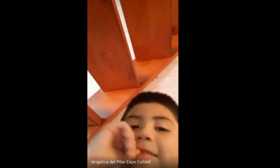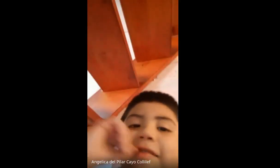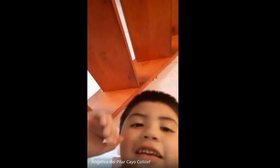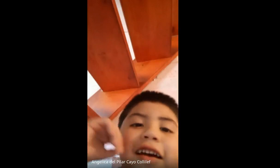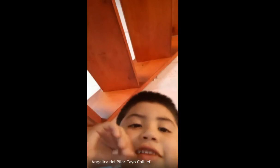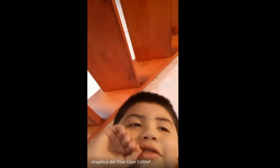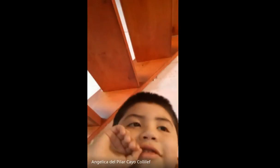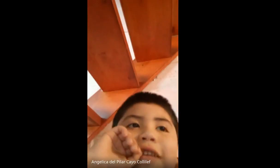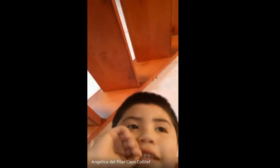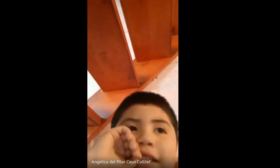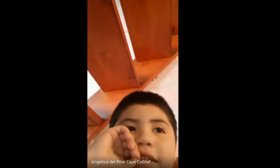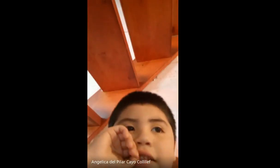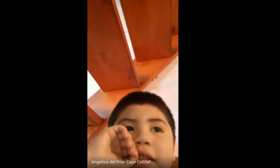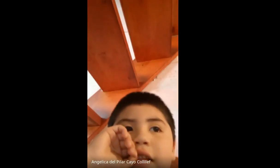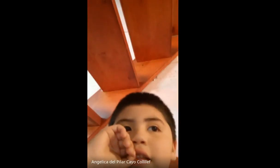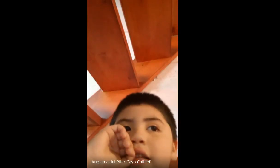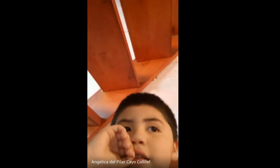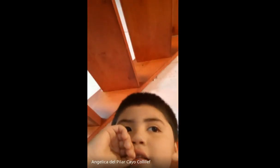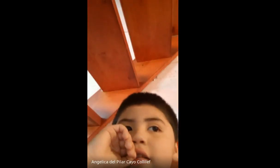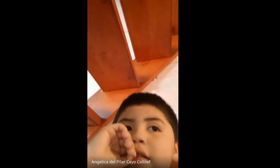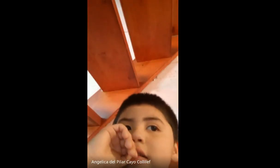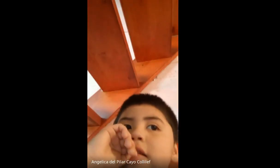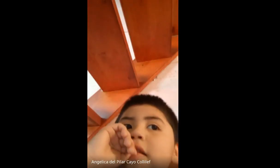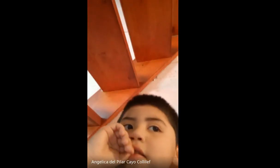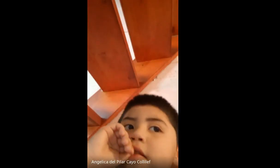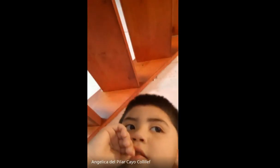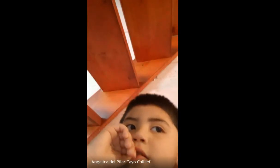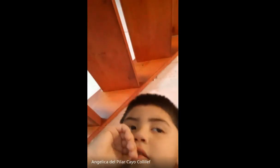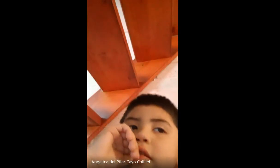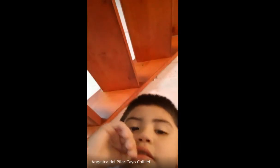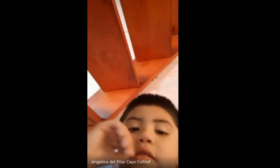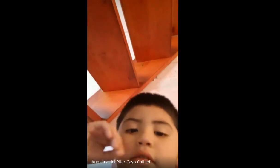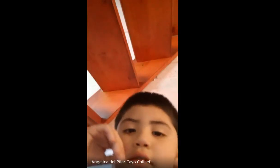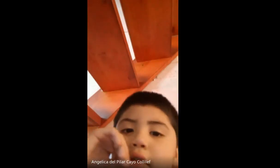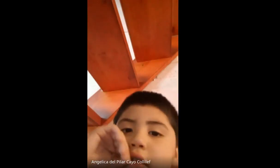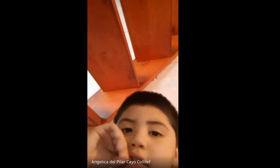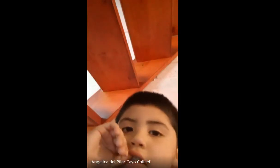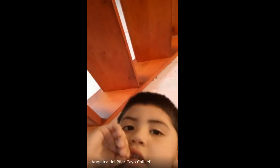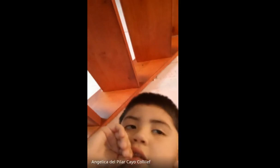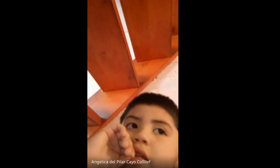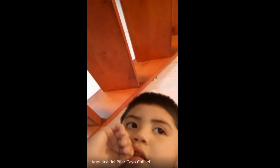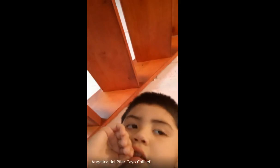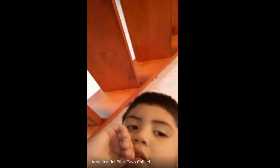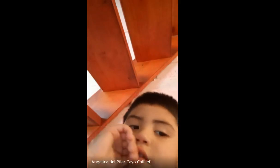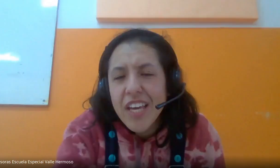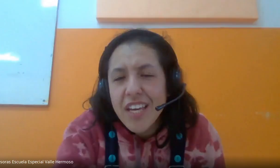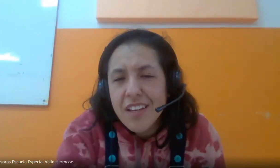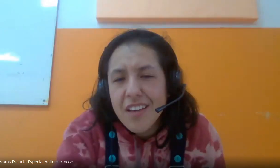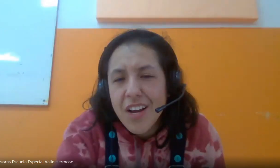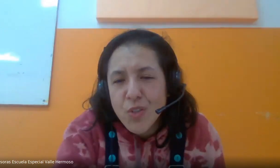La gancho. Ya. Ripo, dile a mi tía sorda, la hermana de mi mamá. Dígalo ahí, Alonso.